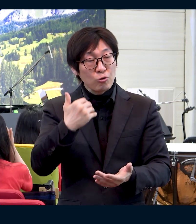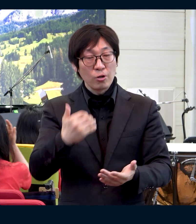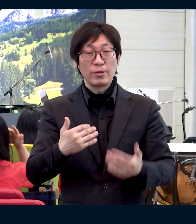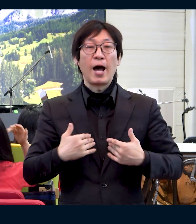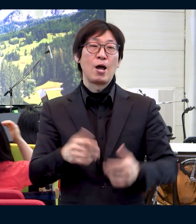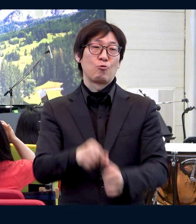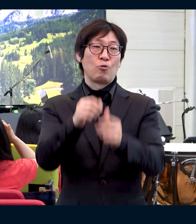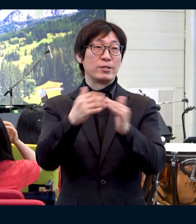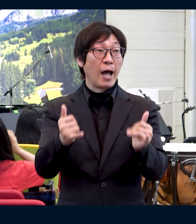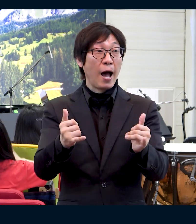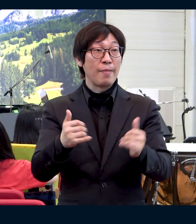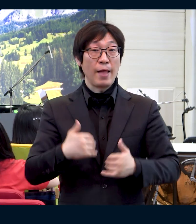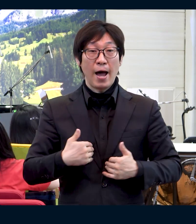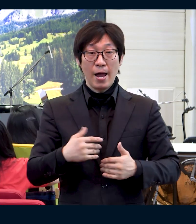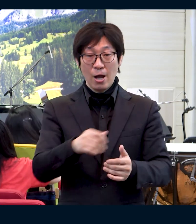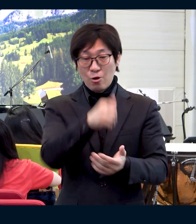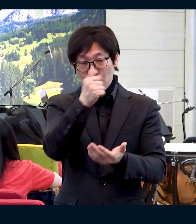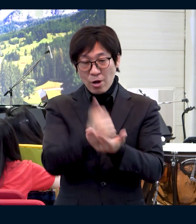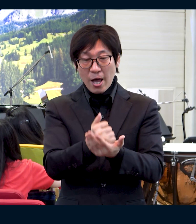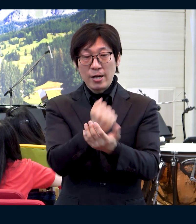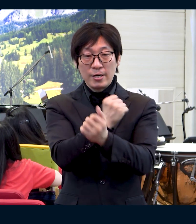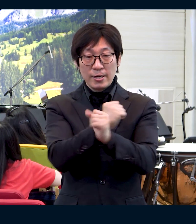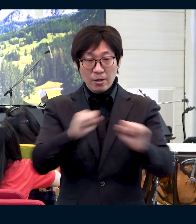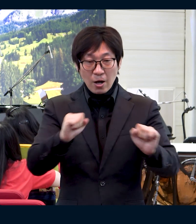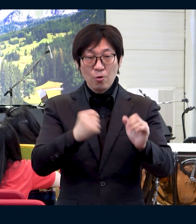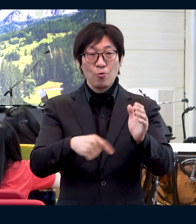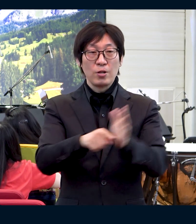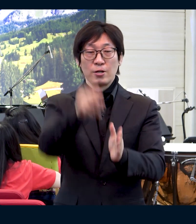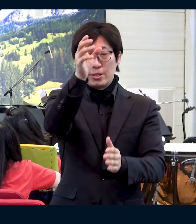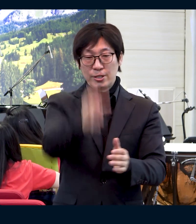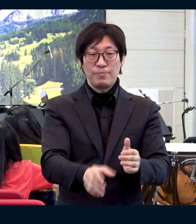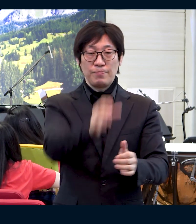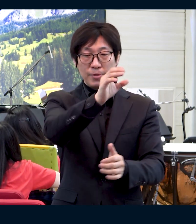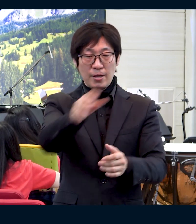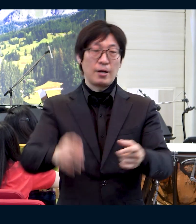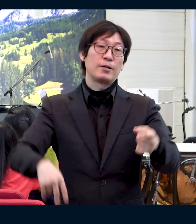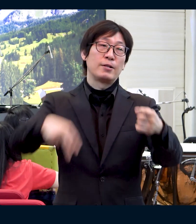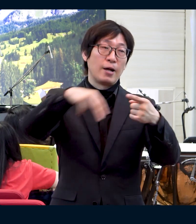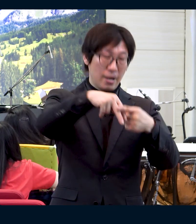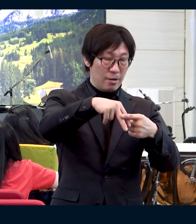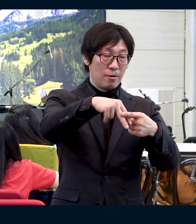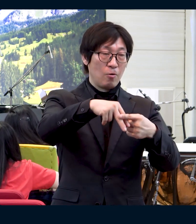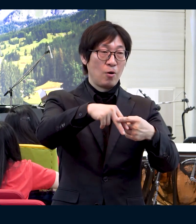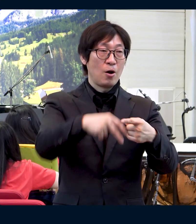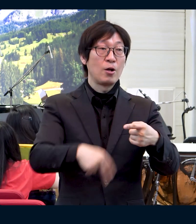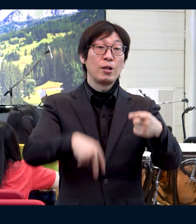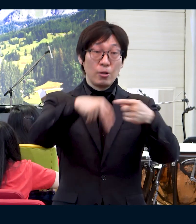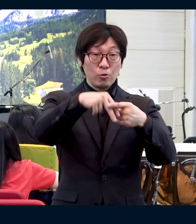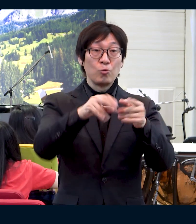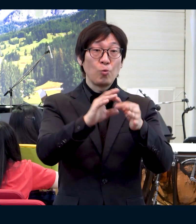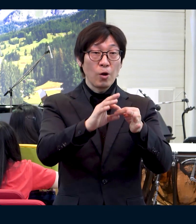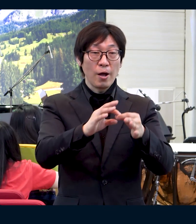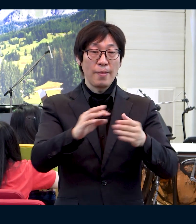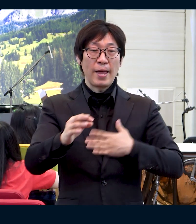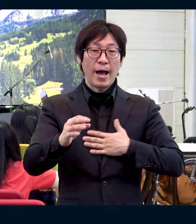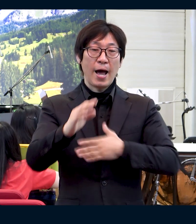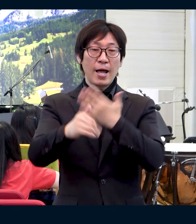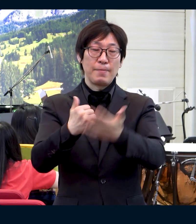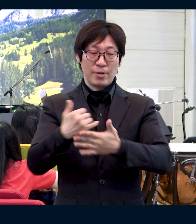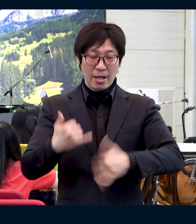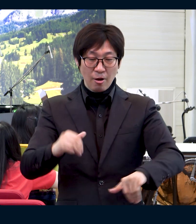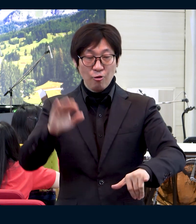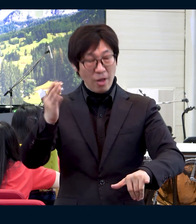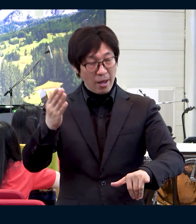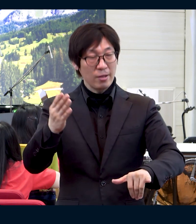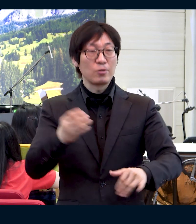사하기 위해서 십자가를 지셨고 그 십자가를 지심을 통해 우리가 하나님의 자녀임을 고백하는